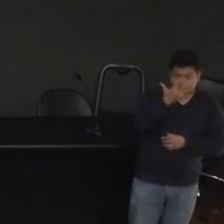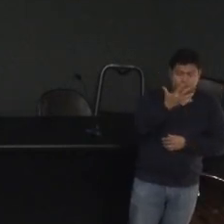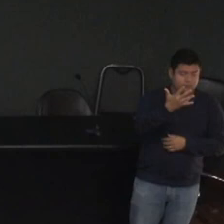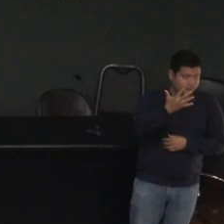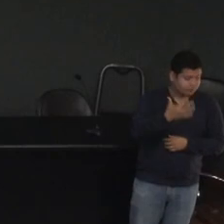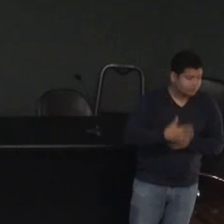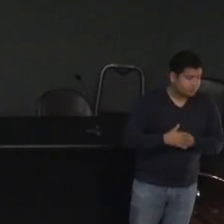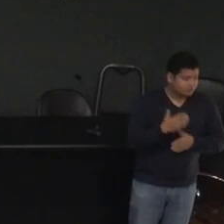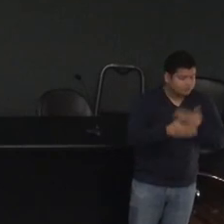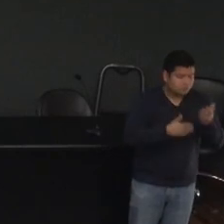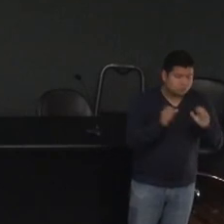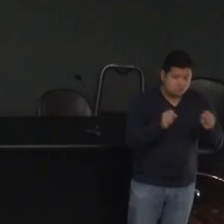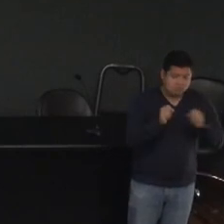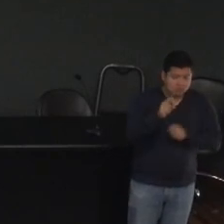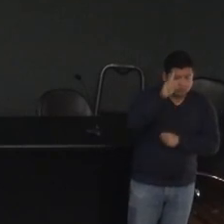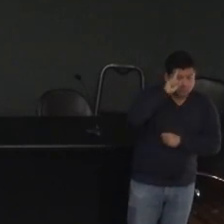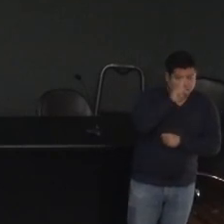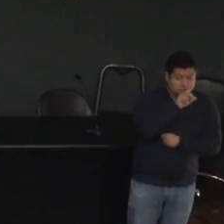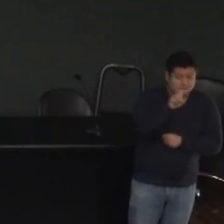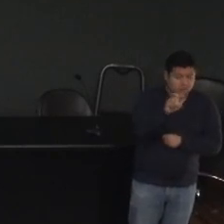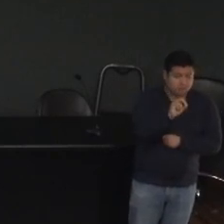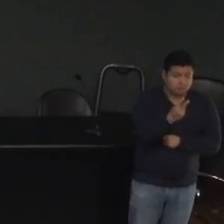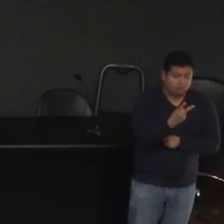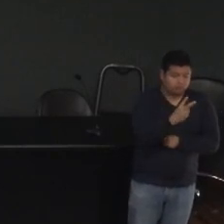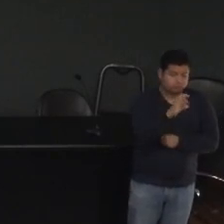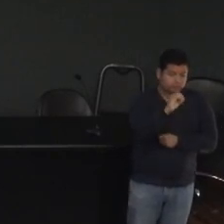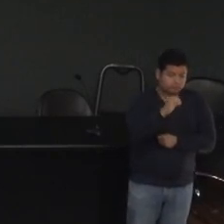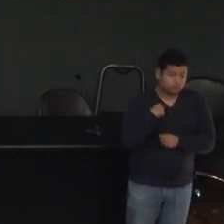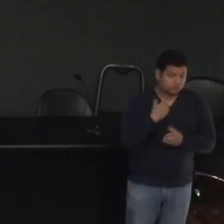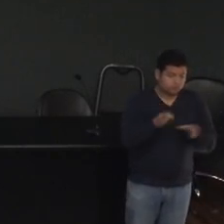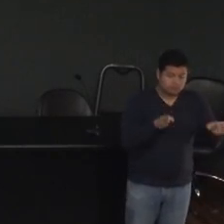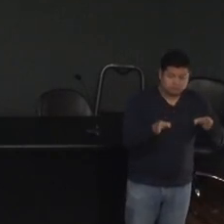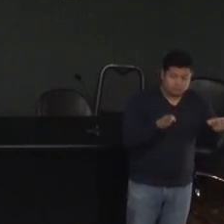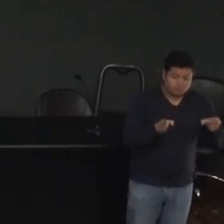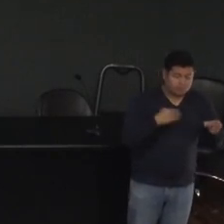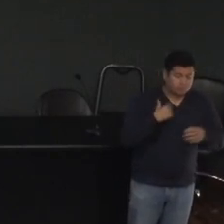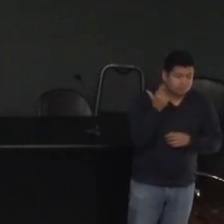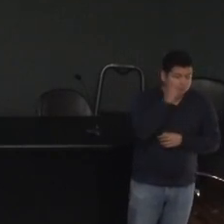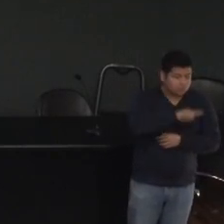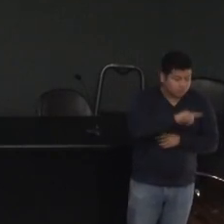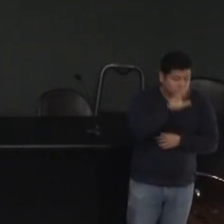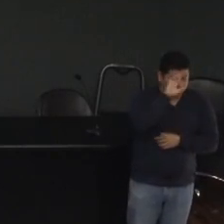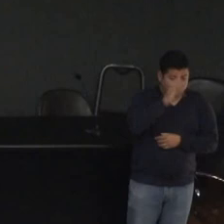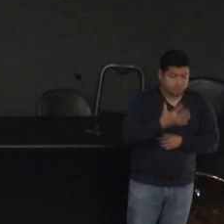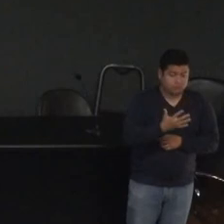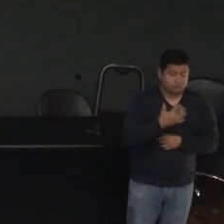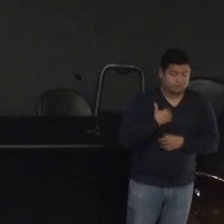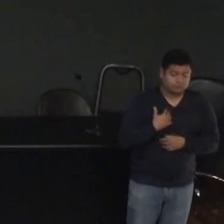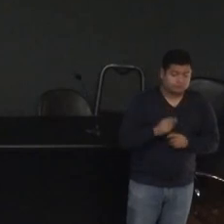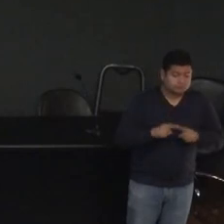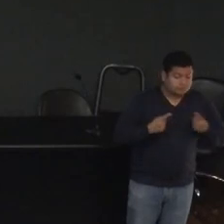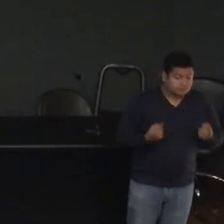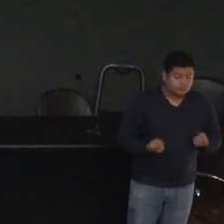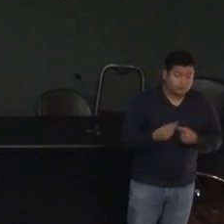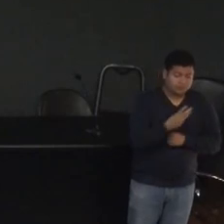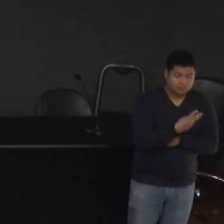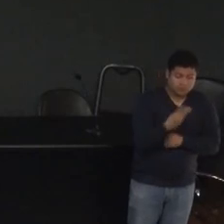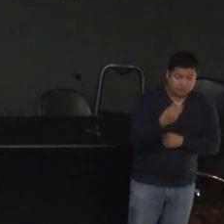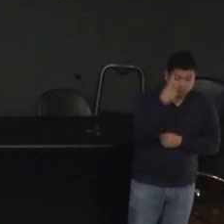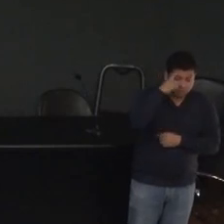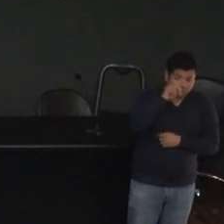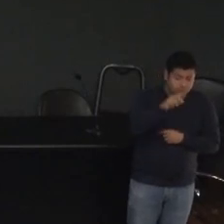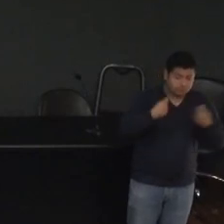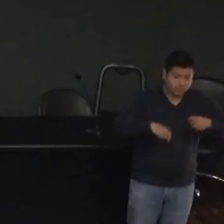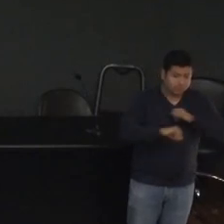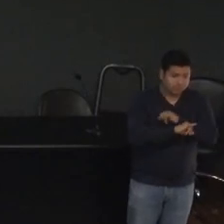pode ser depois de 15 a 20 dias vai depender do prazo de solução do incidente que daí você não pode prever então nos três dias você tem que dar